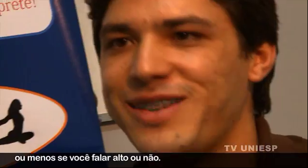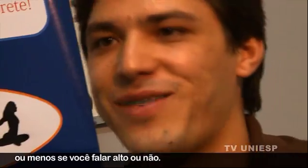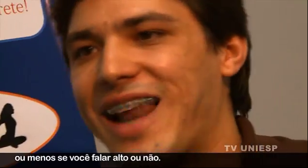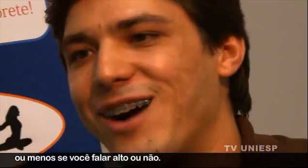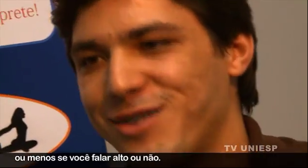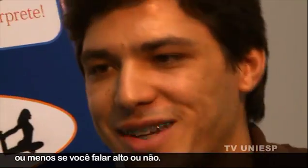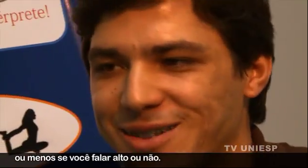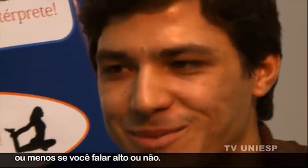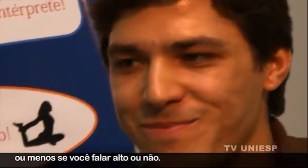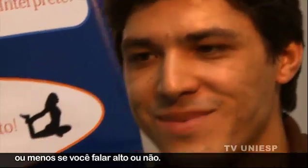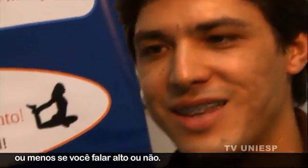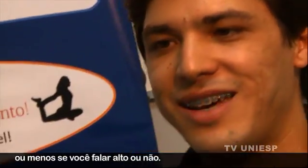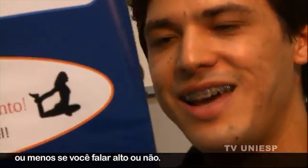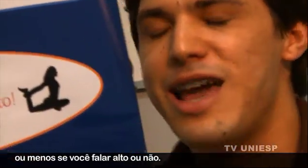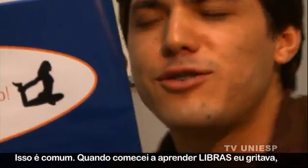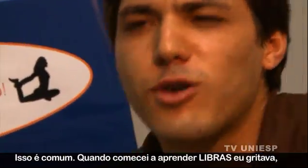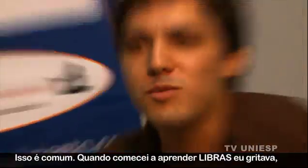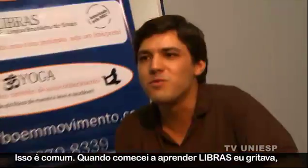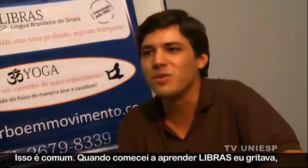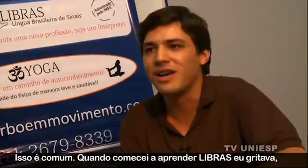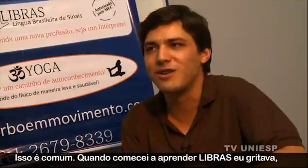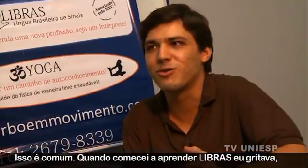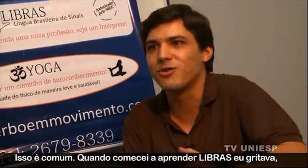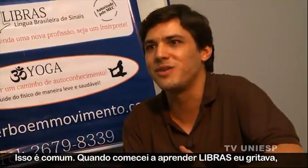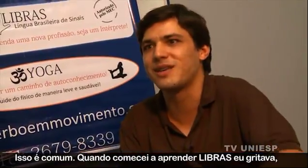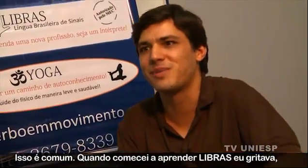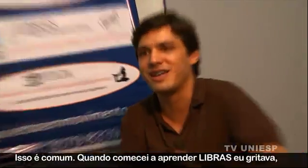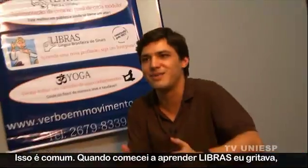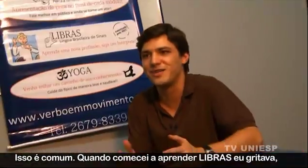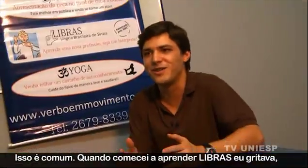falar alto ou não. Isso é comum. Eu, quando comecei a aprender Libras, eu